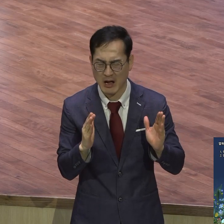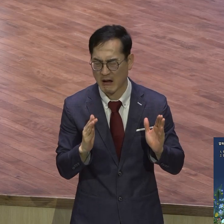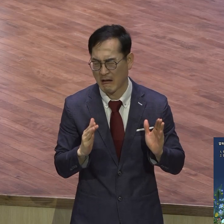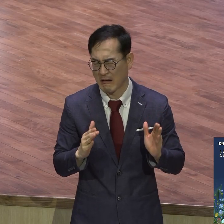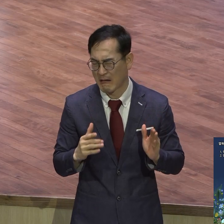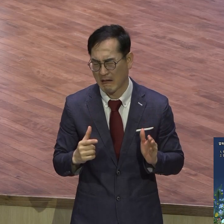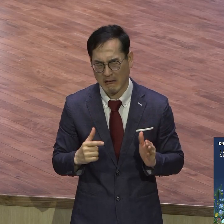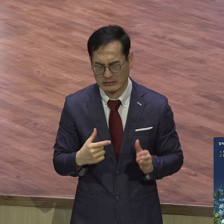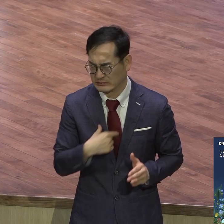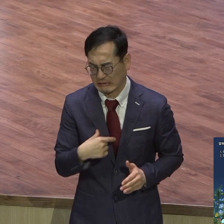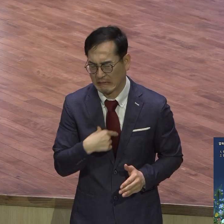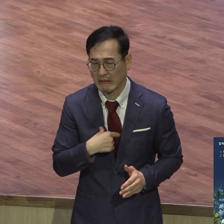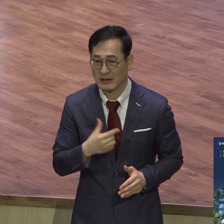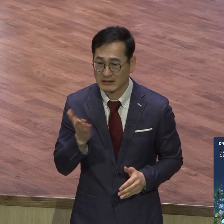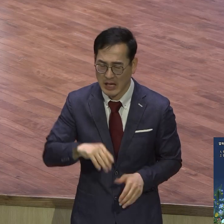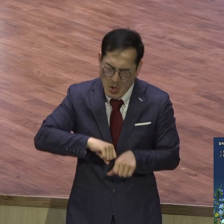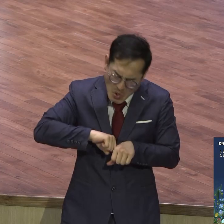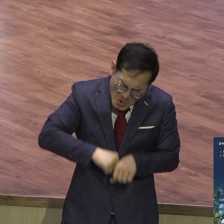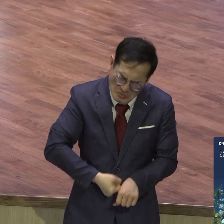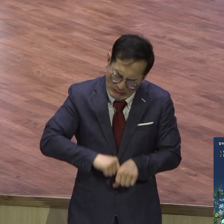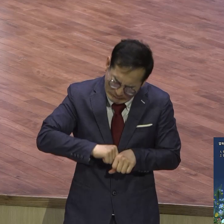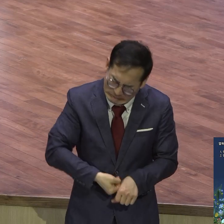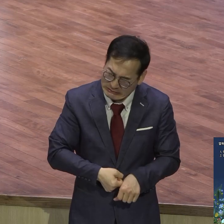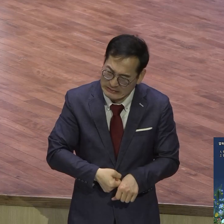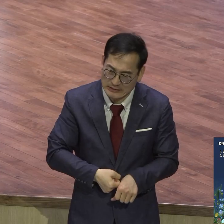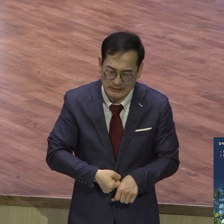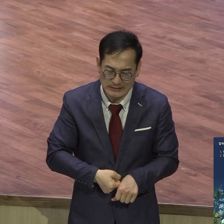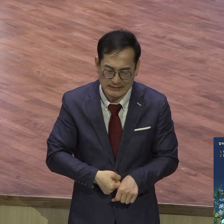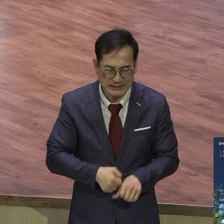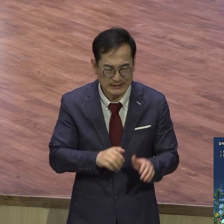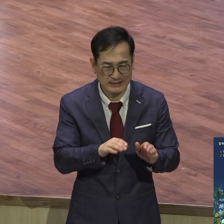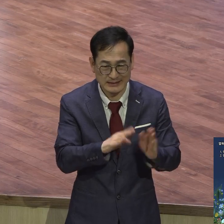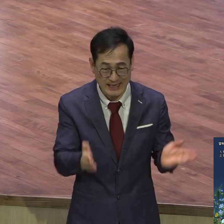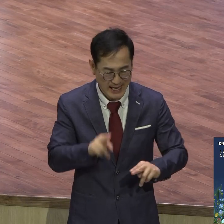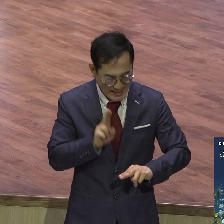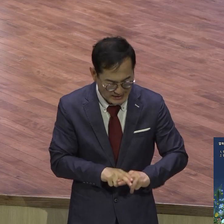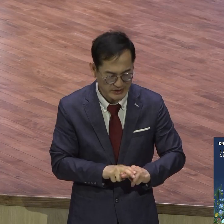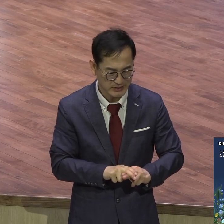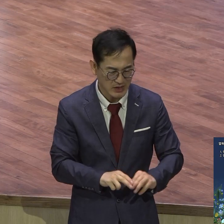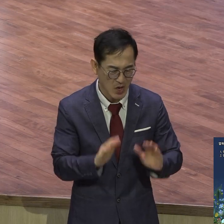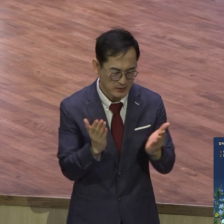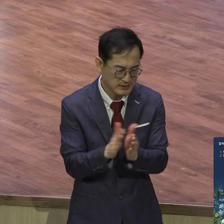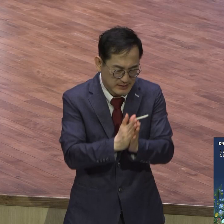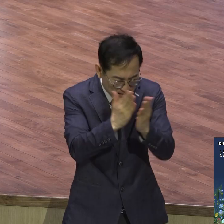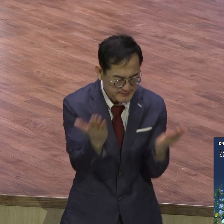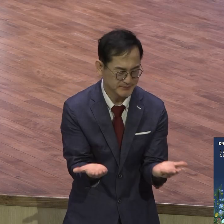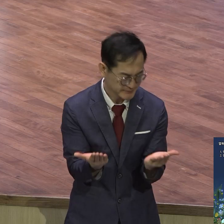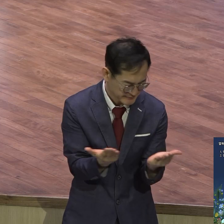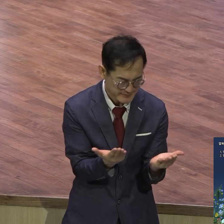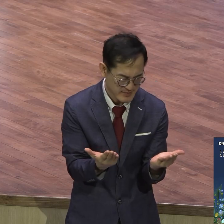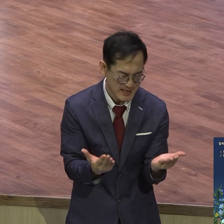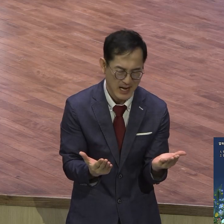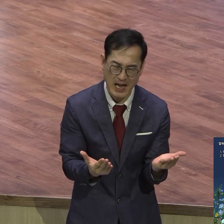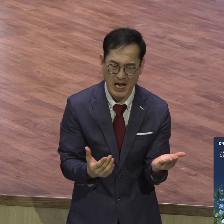싫은 데 억지로라도 책상에 앉아서 공부를 하게 되면